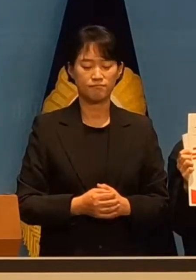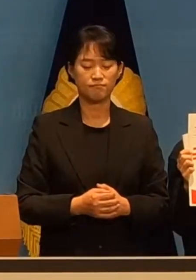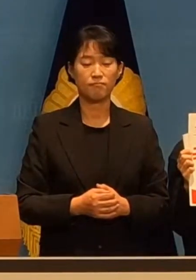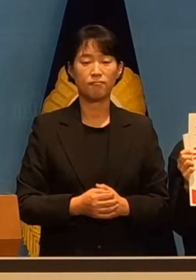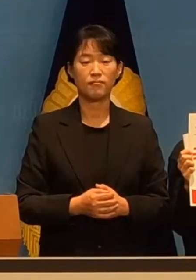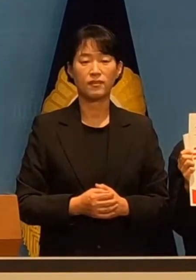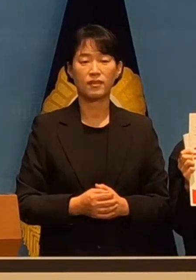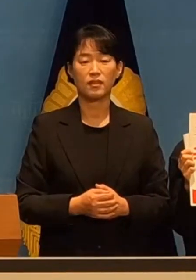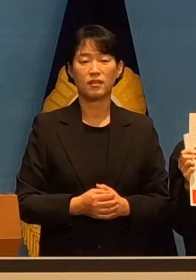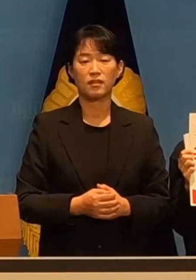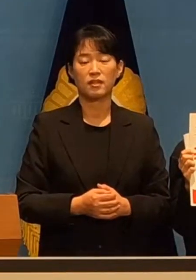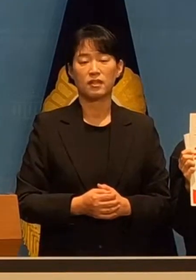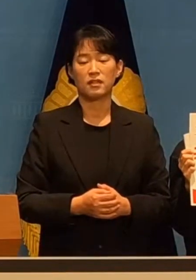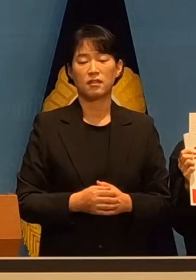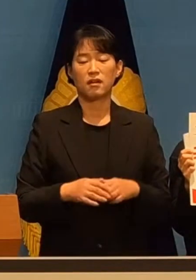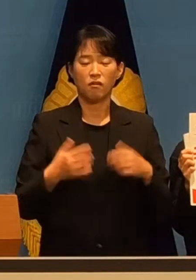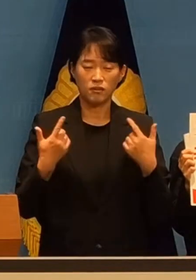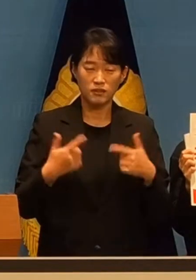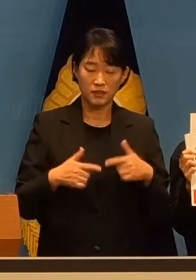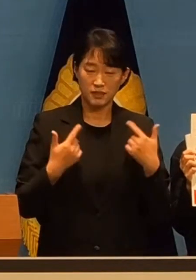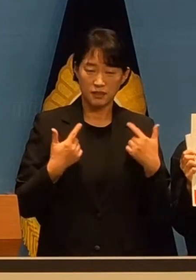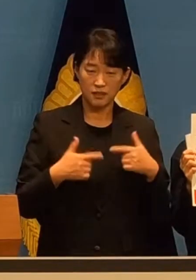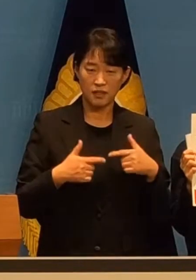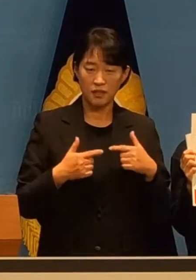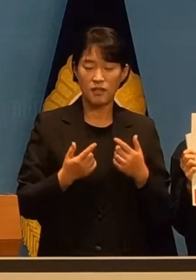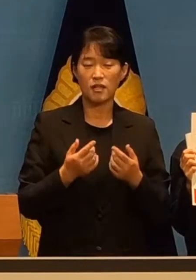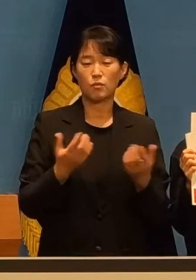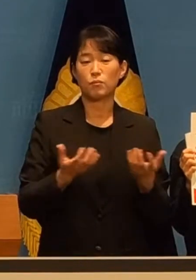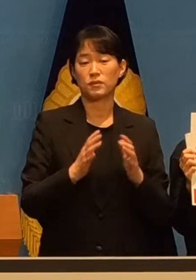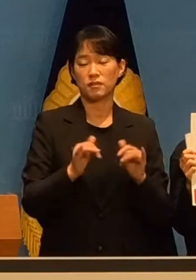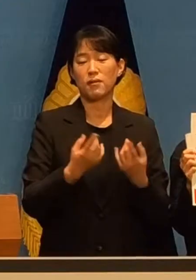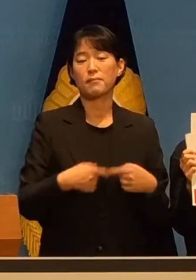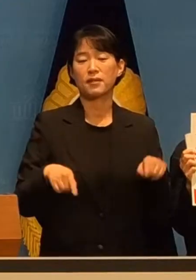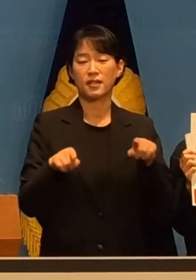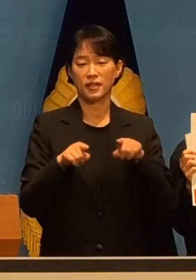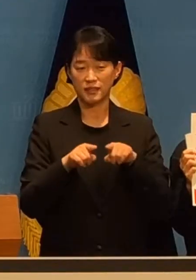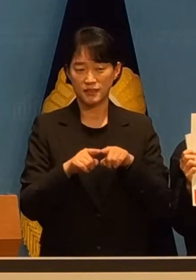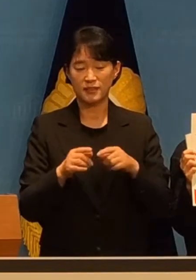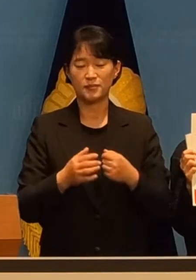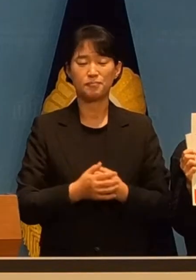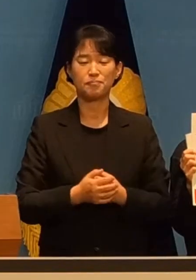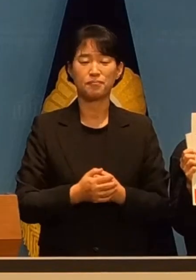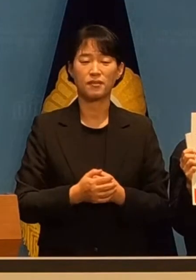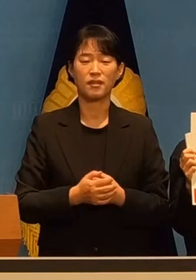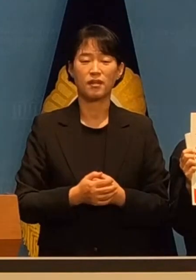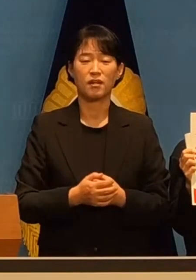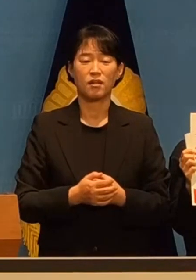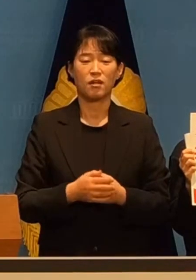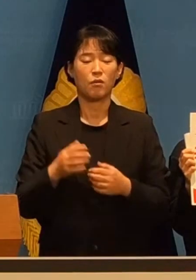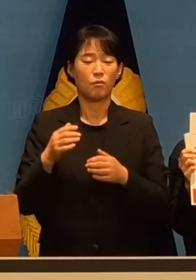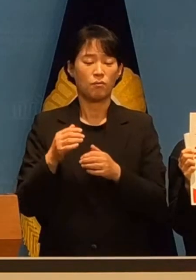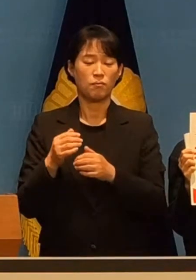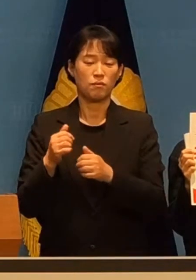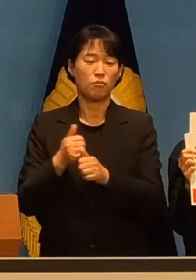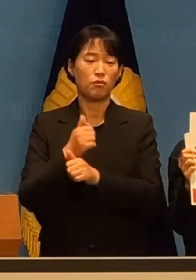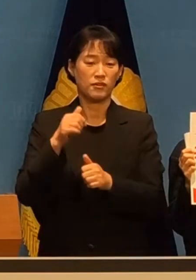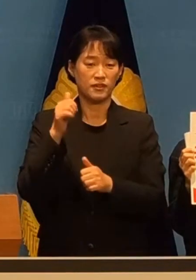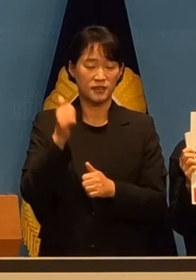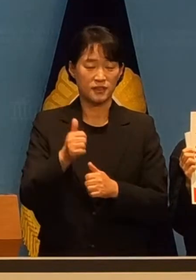을과 더불어 언제나 을지로 더불어민주당 을지로위원회 위원장 민병덕